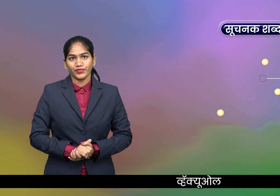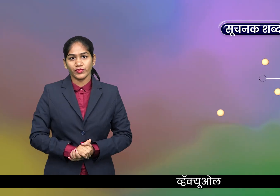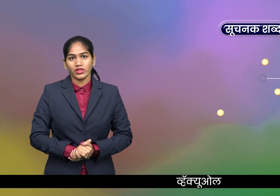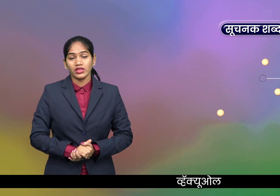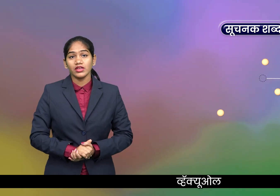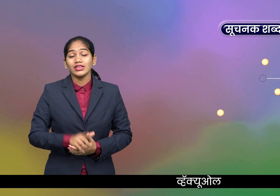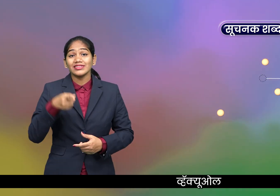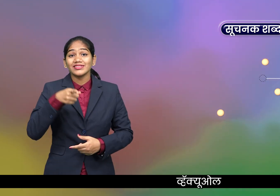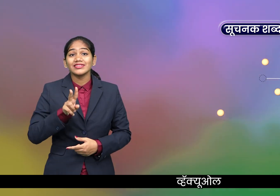व्हॅक्यूल,